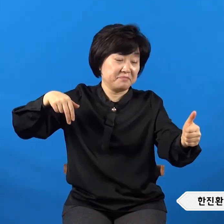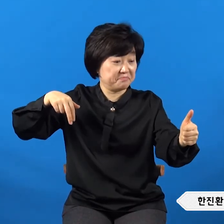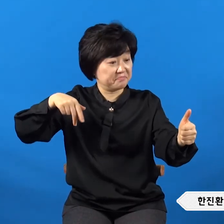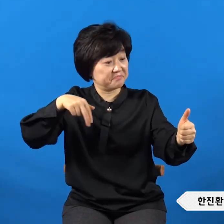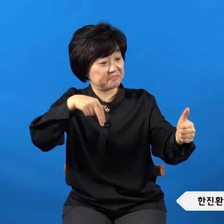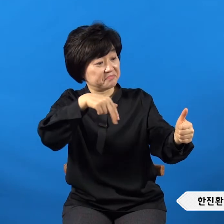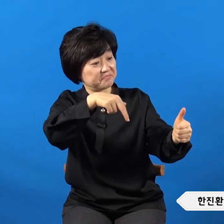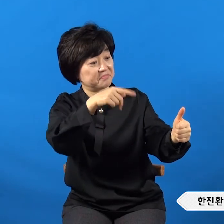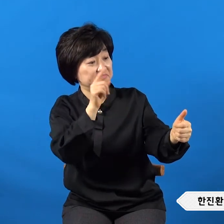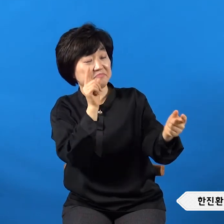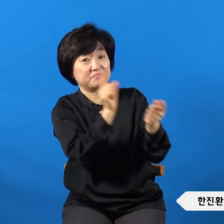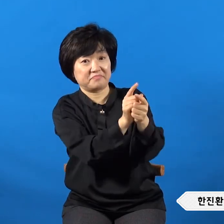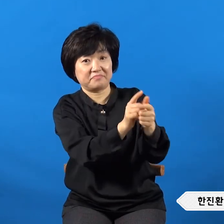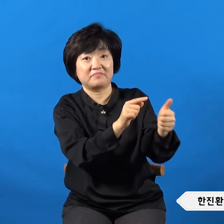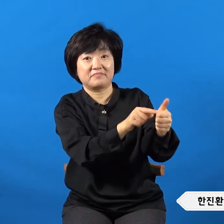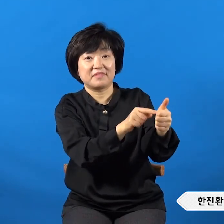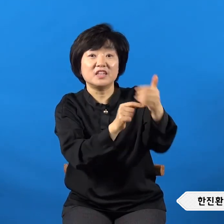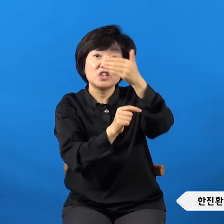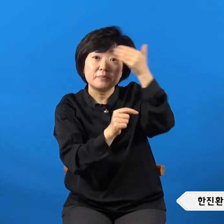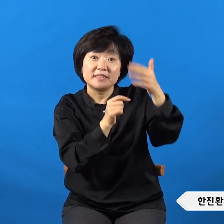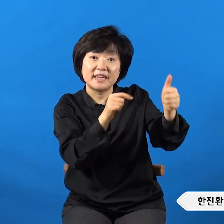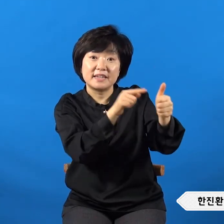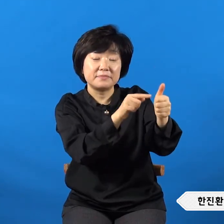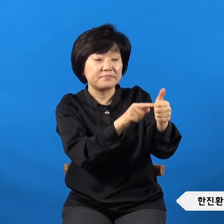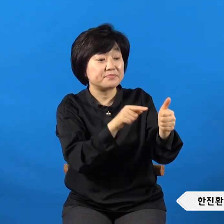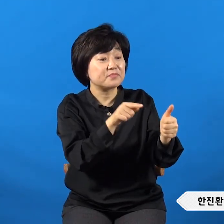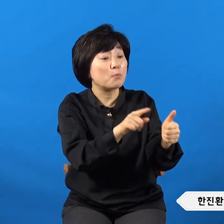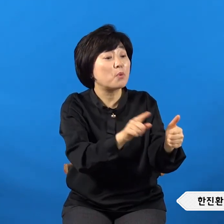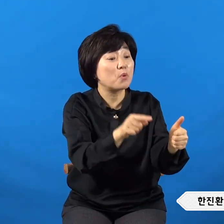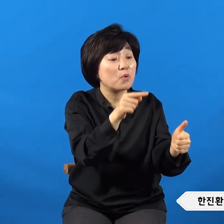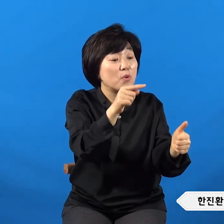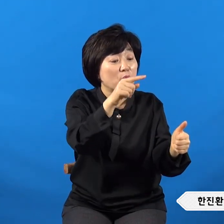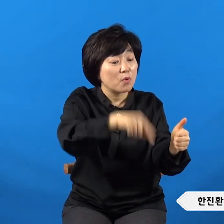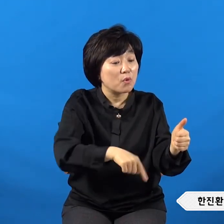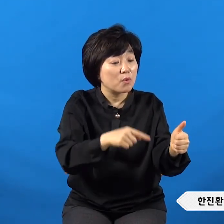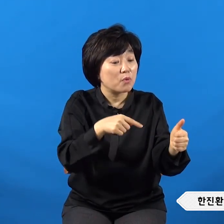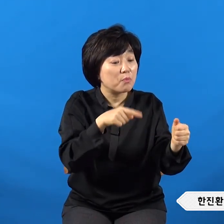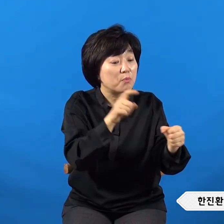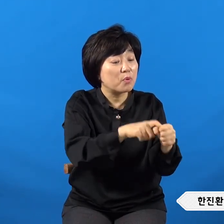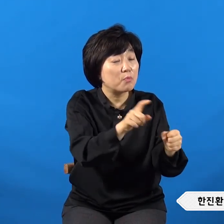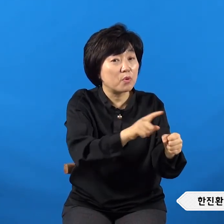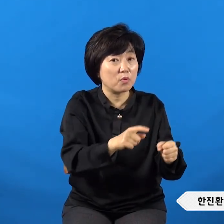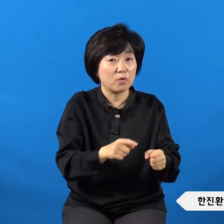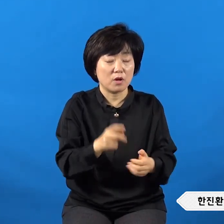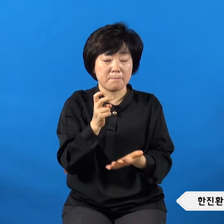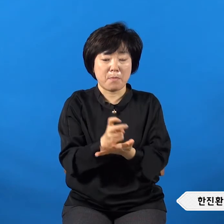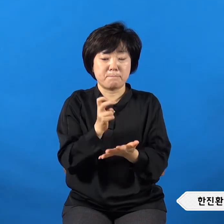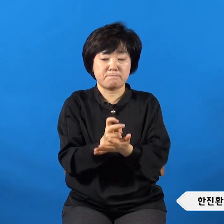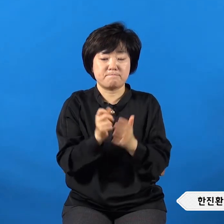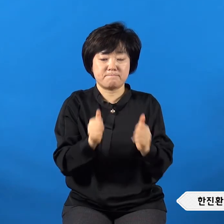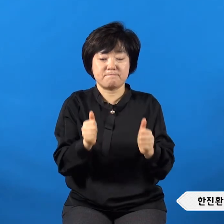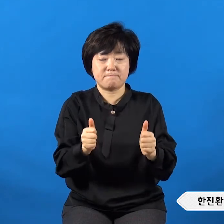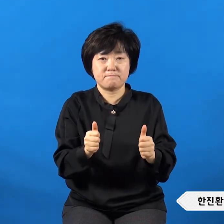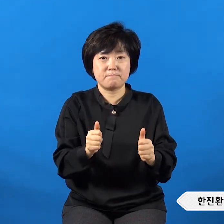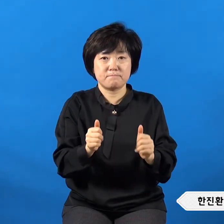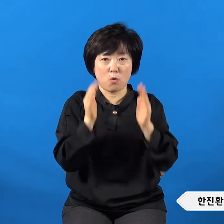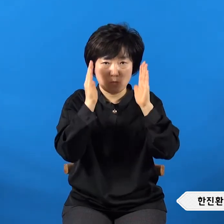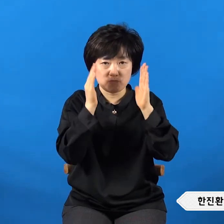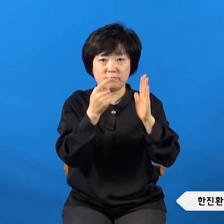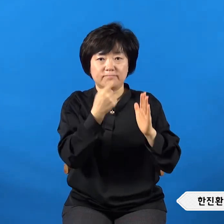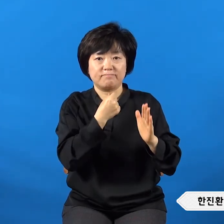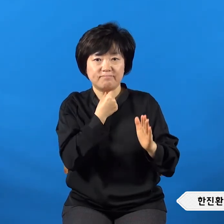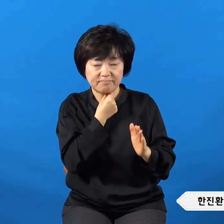대학에서 법학 공부를 하기 위해서 왔다고 합니다. 넬이가 대학 공부를 마치면 뭘 할 건가